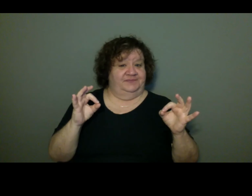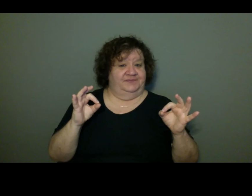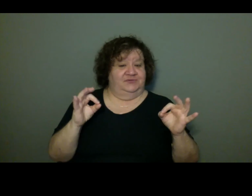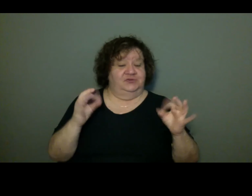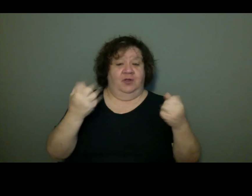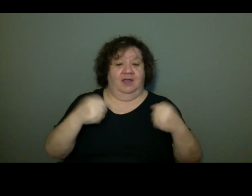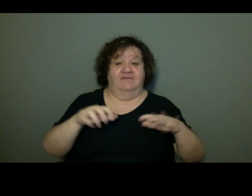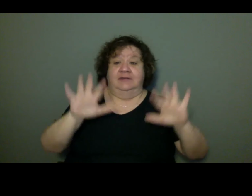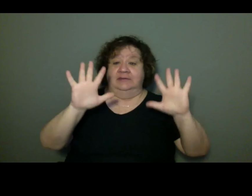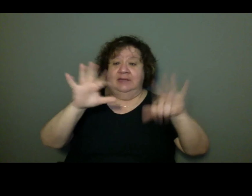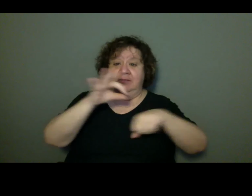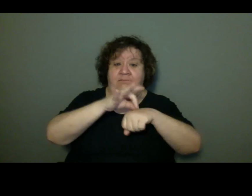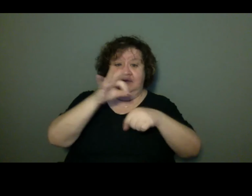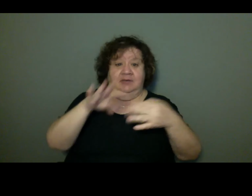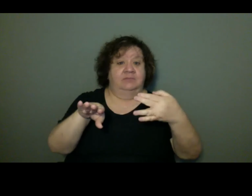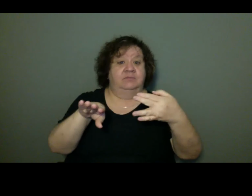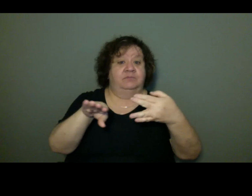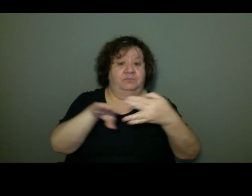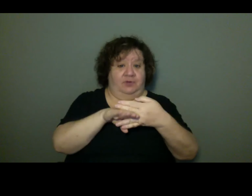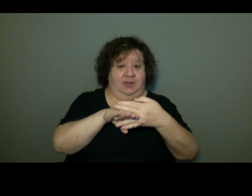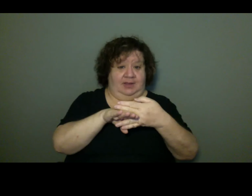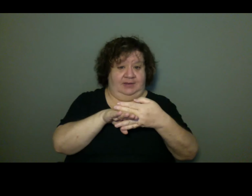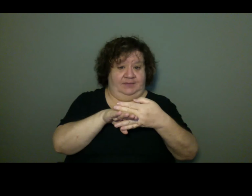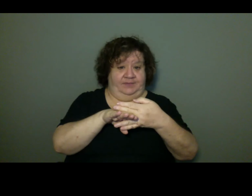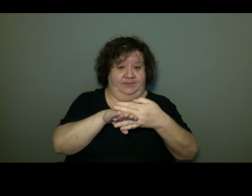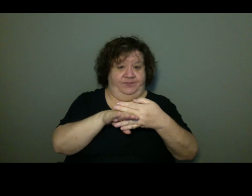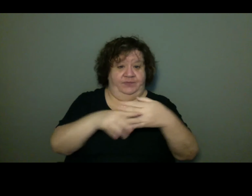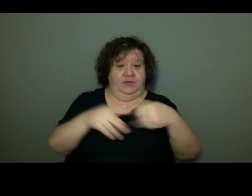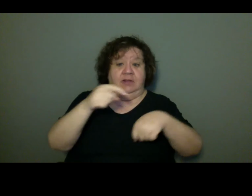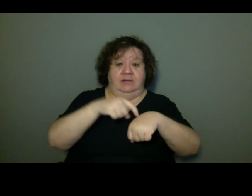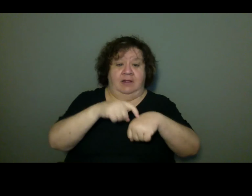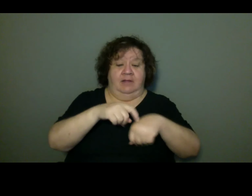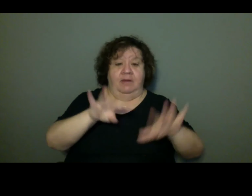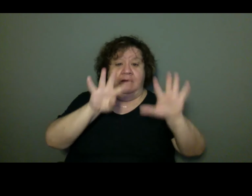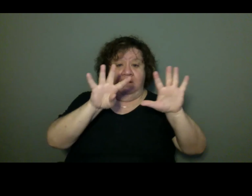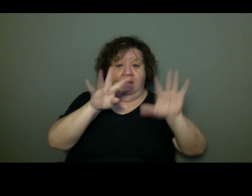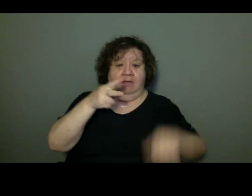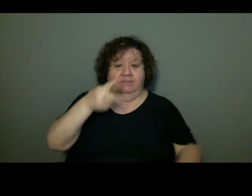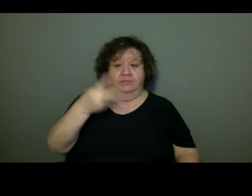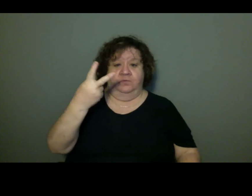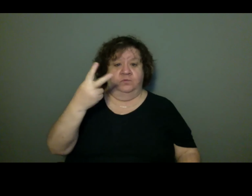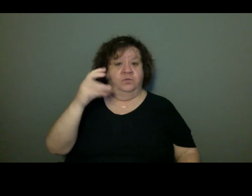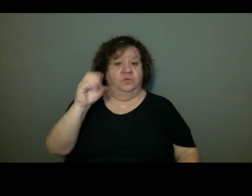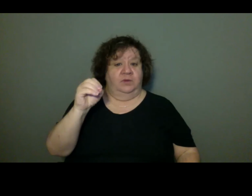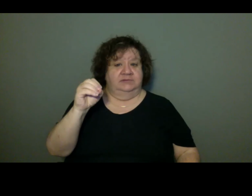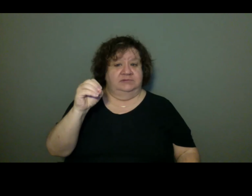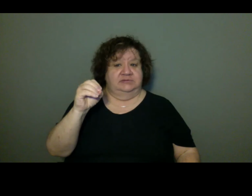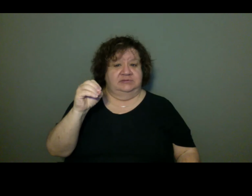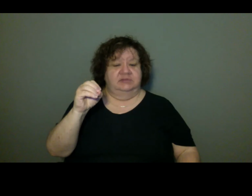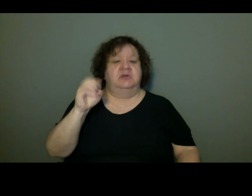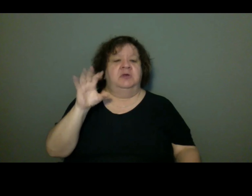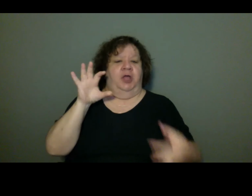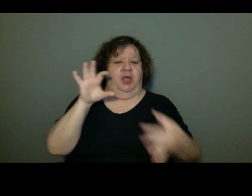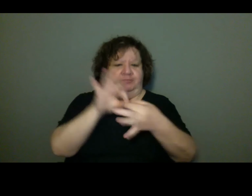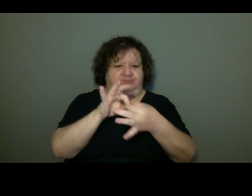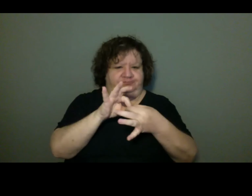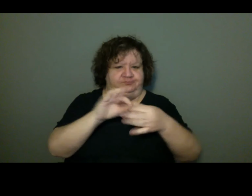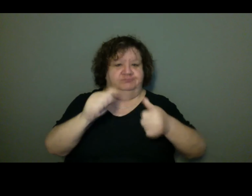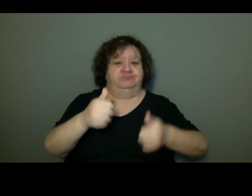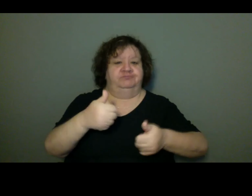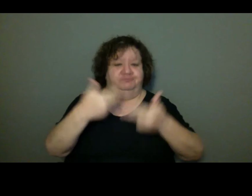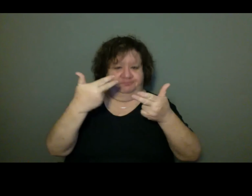jornada. Y ahora tenemos dos minutos de descanso y a las 9 y 20 nos volveremos a ver.